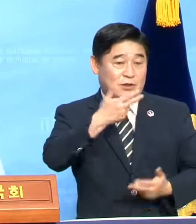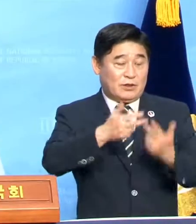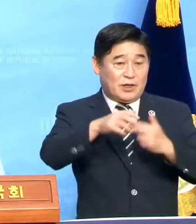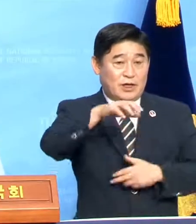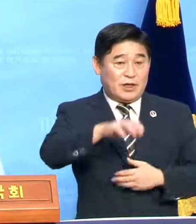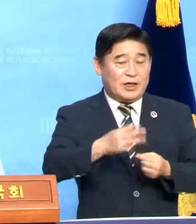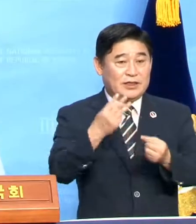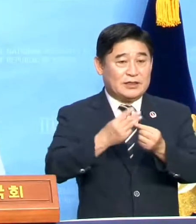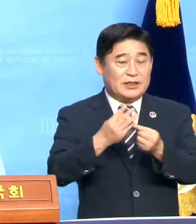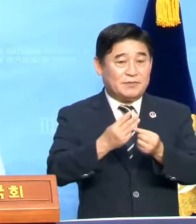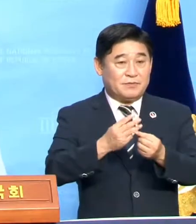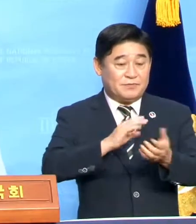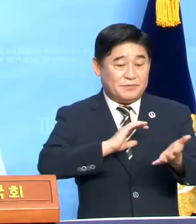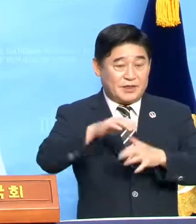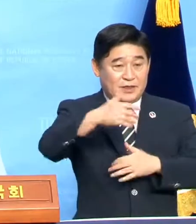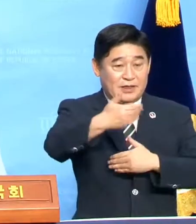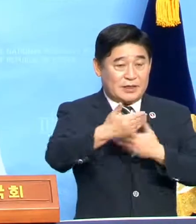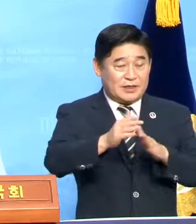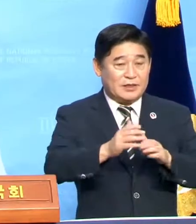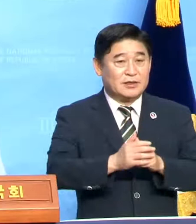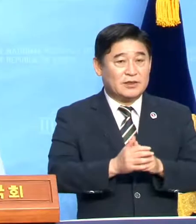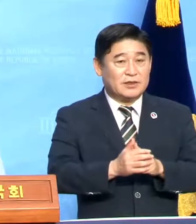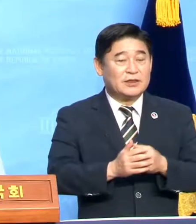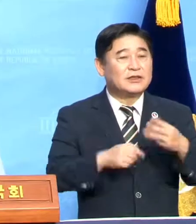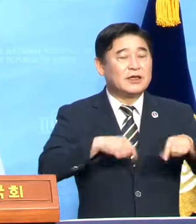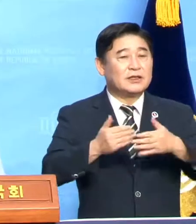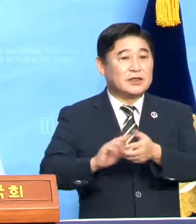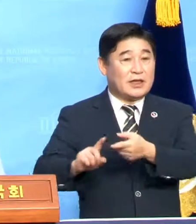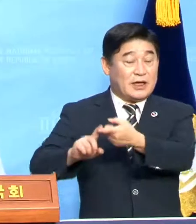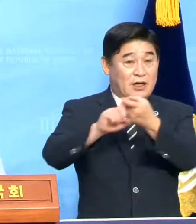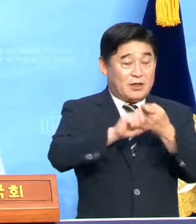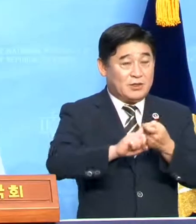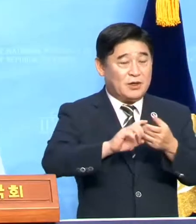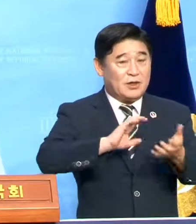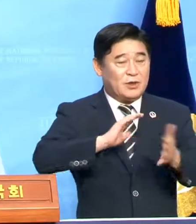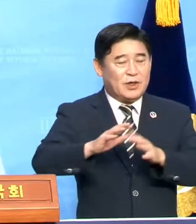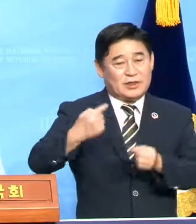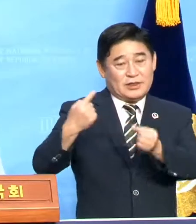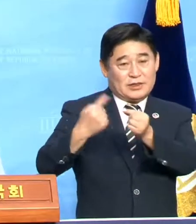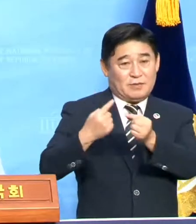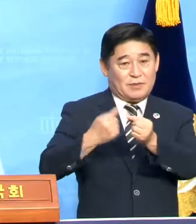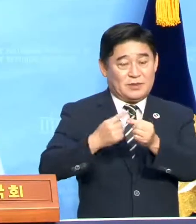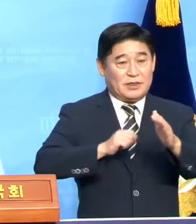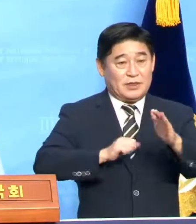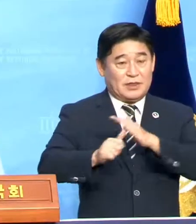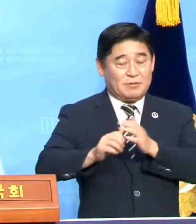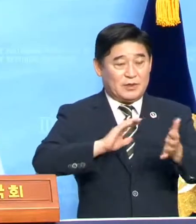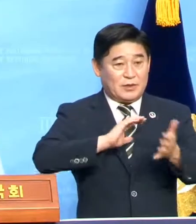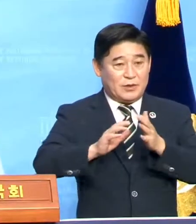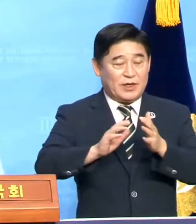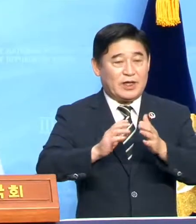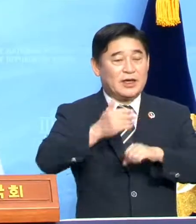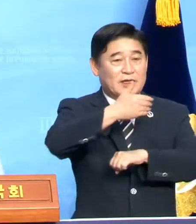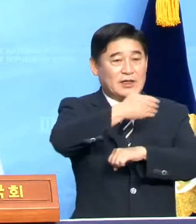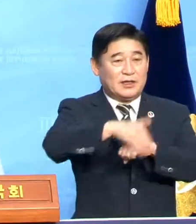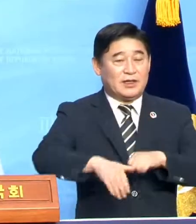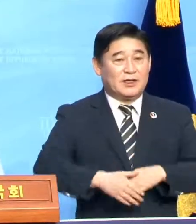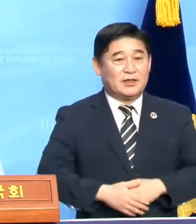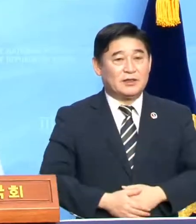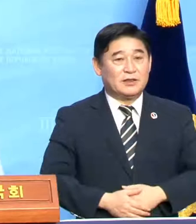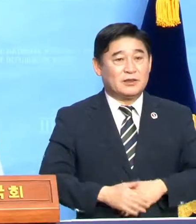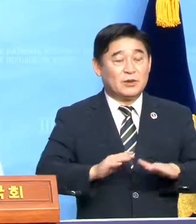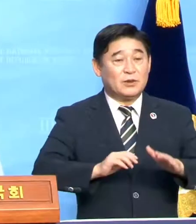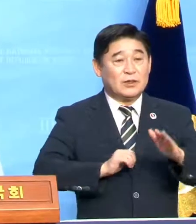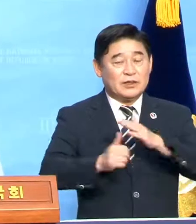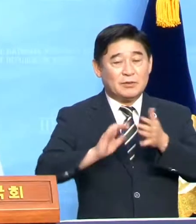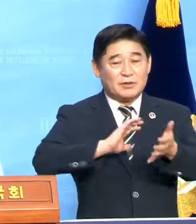세미나실에서 이 기본소득 도입을 위한 세계 정당 연석회의 첫 번째 대표자 회의를 진행할 예정입니다 오늘